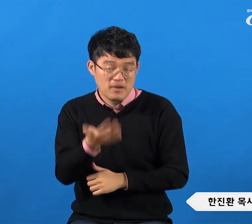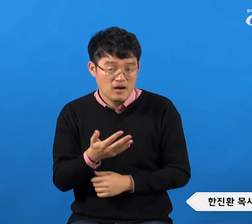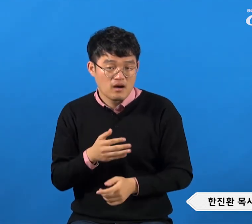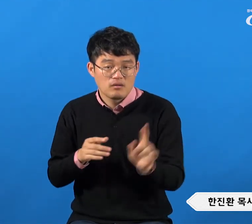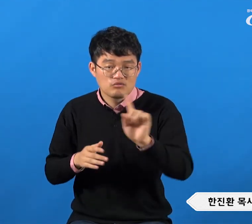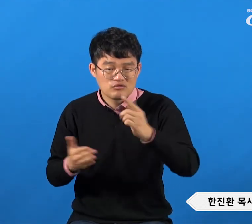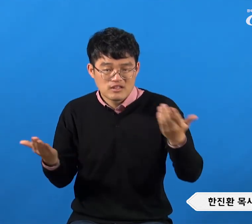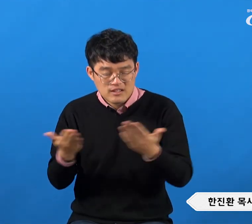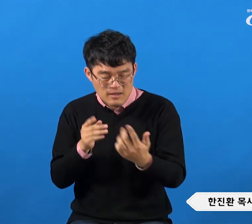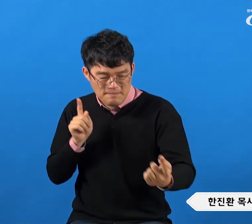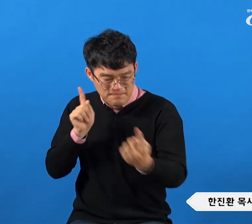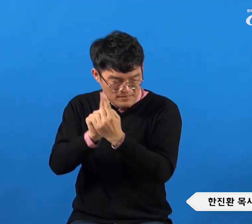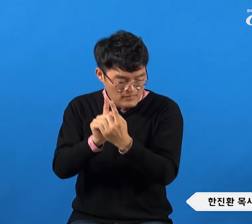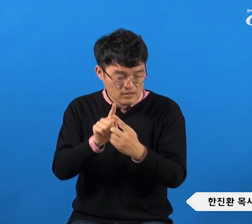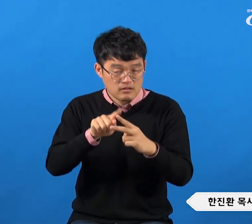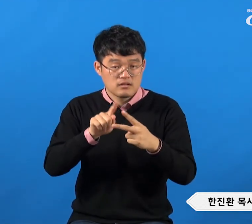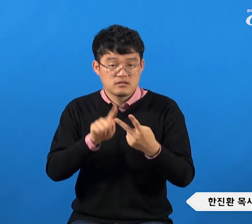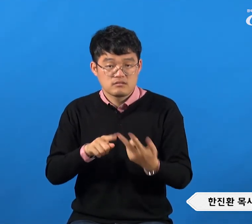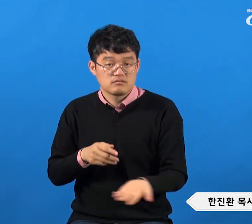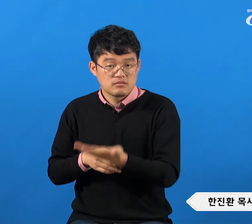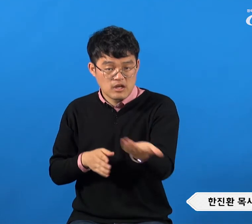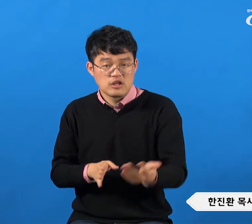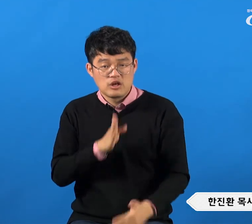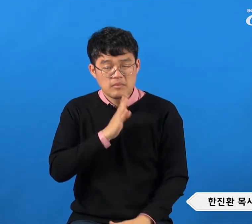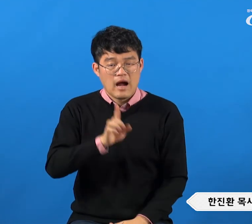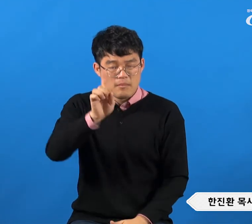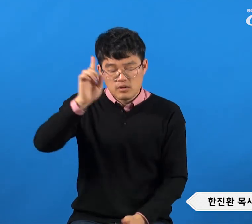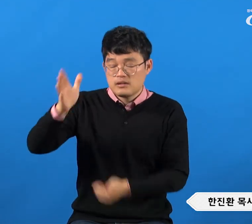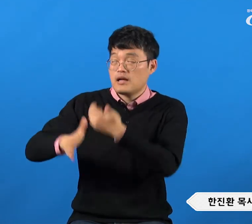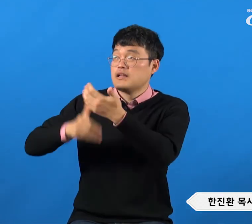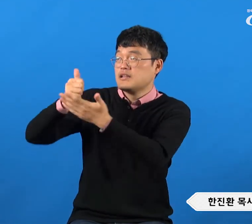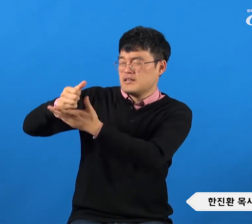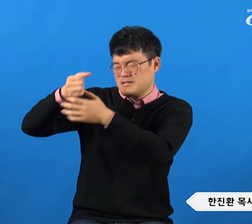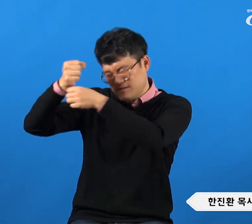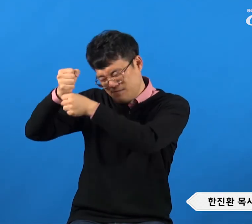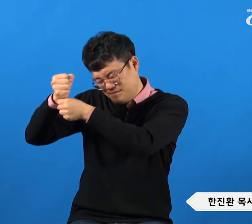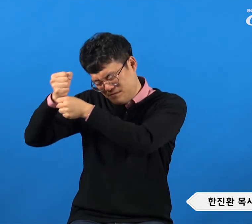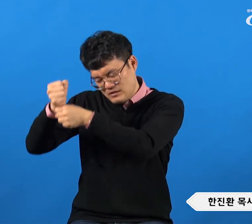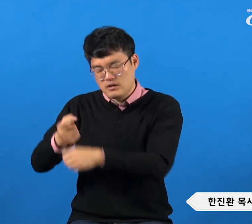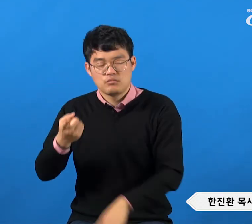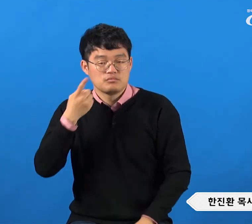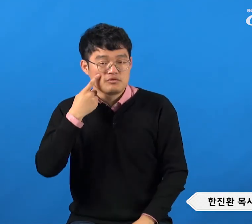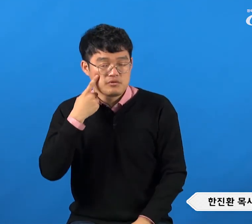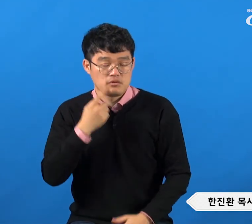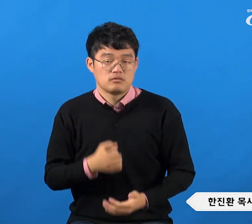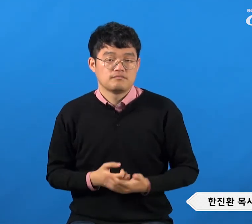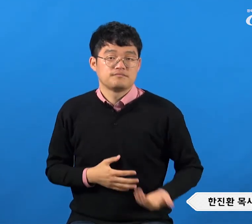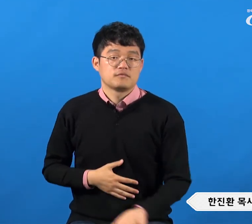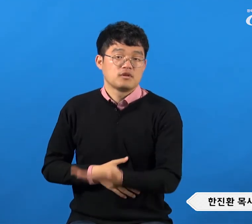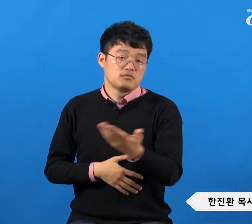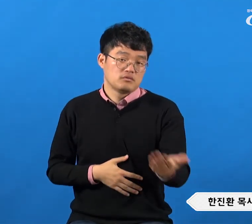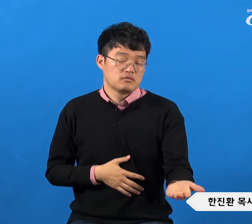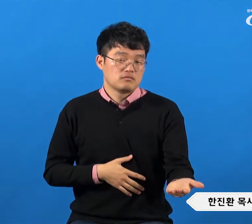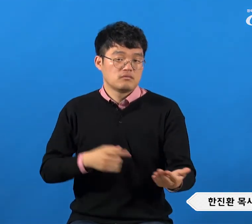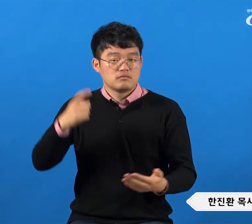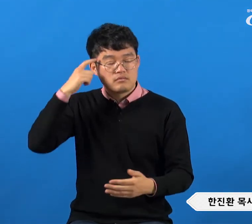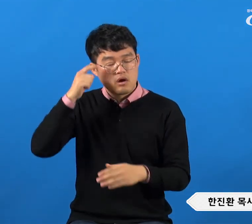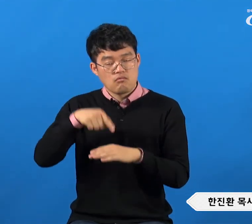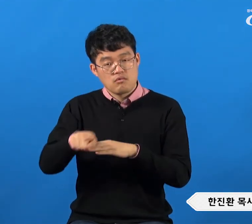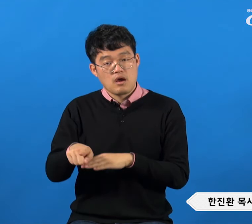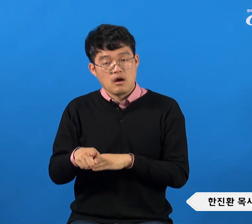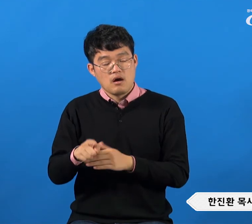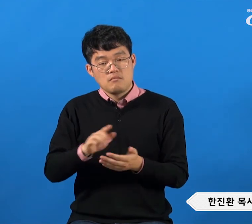무슨 일을 당하셨든지 정말 사생결단하고 한번 하나님께 매달려 보십시오. 여러분 생각지도